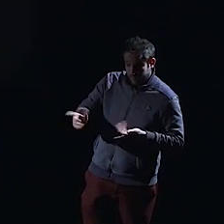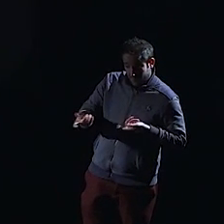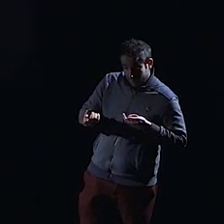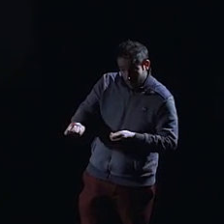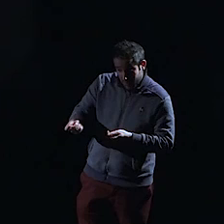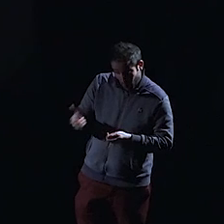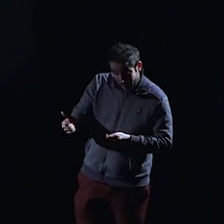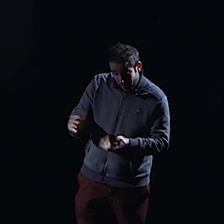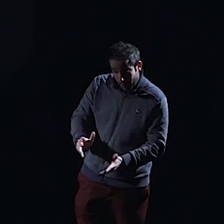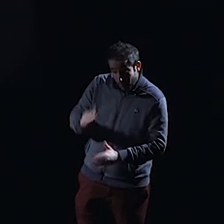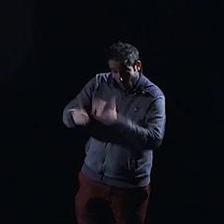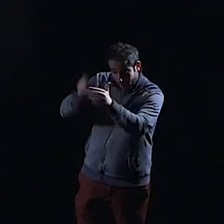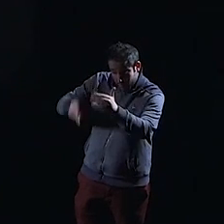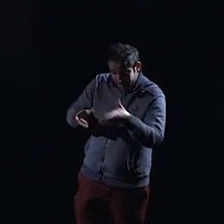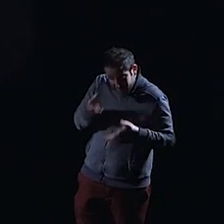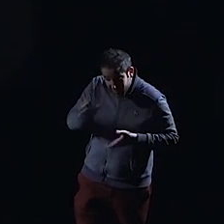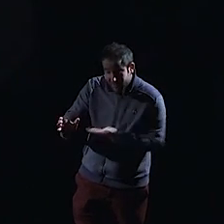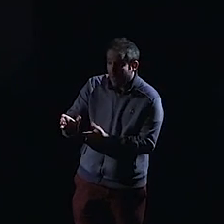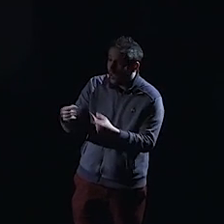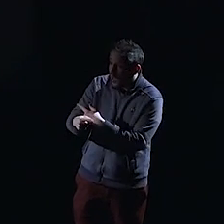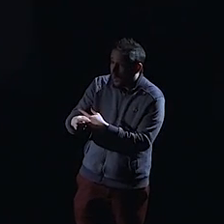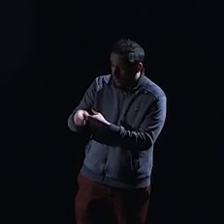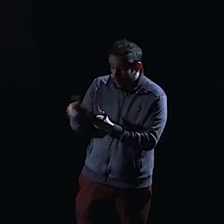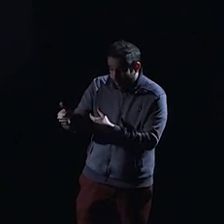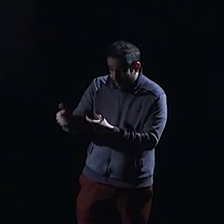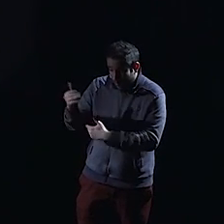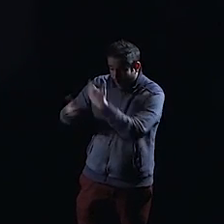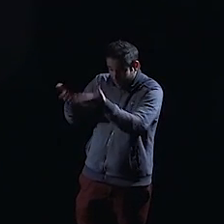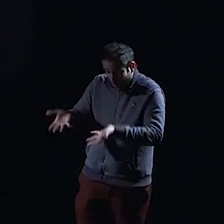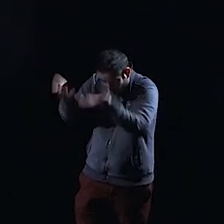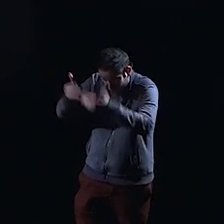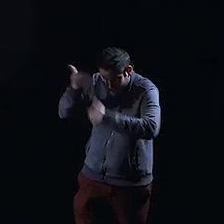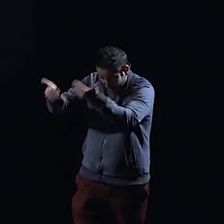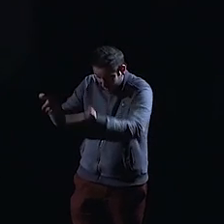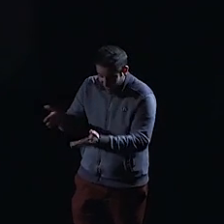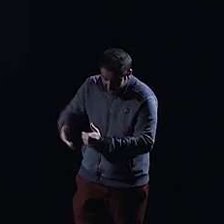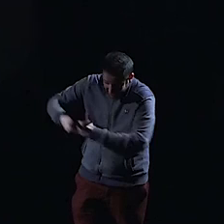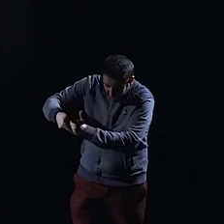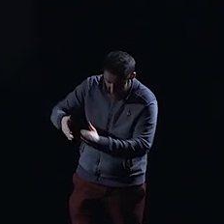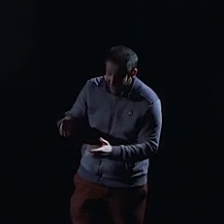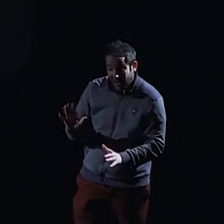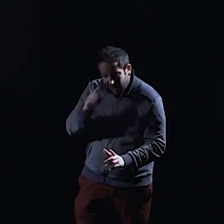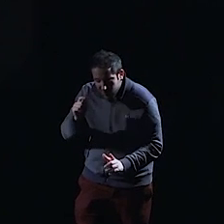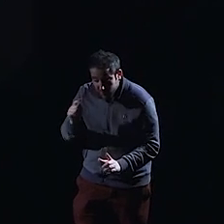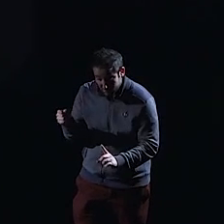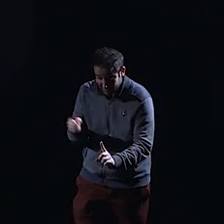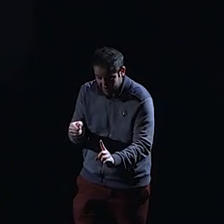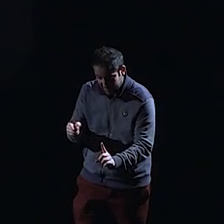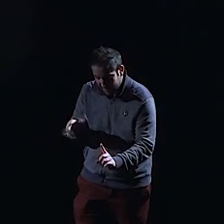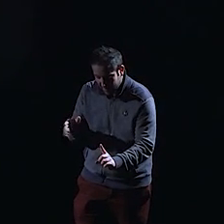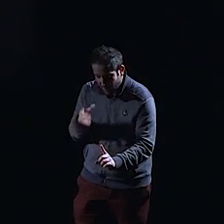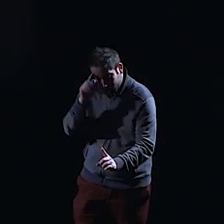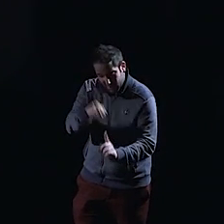à progresser lui. Prendre soin des gens, c'est aussi les pousser à progresser, les aiguiller pour leur dire ce que tu fais, c'est pas